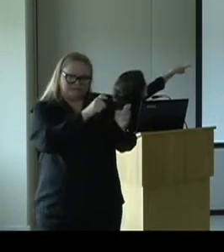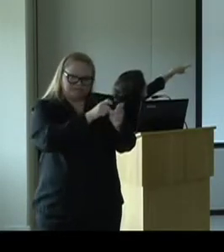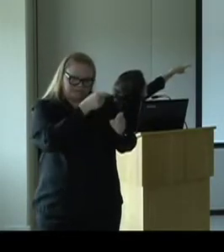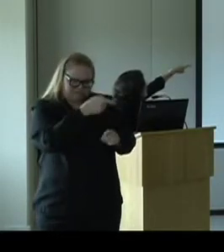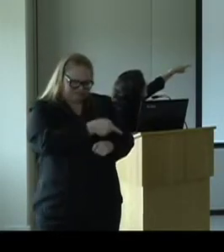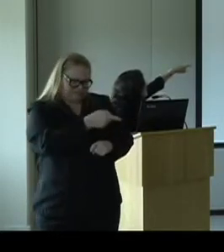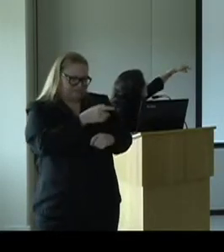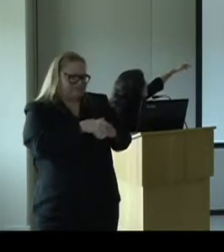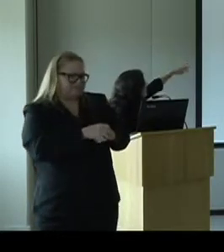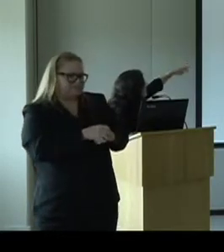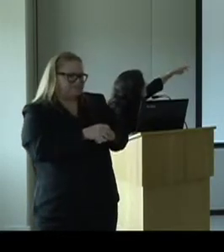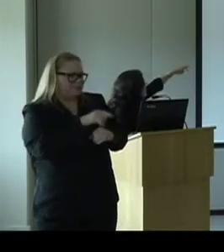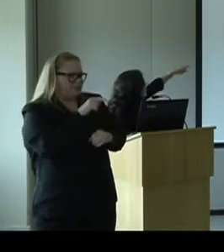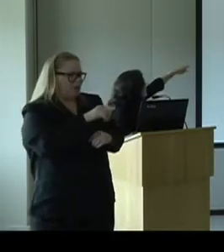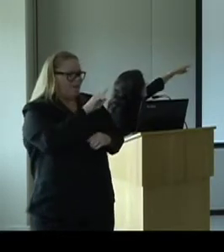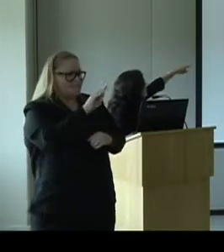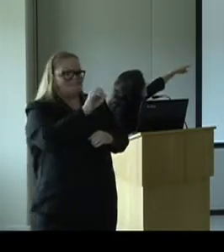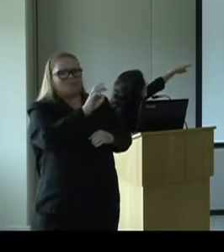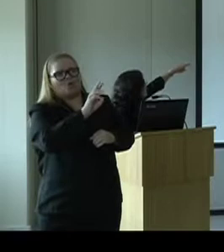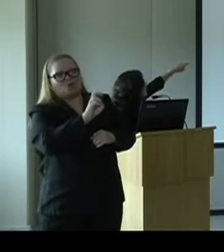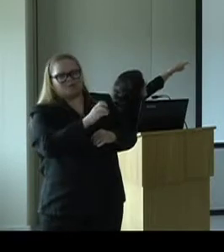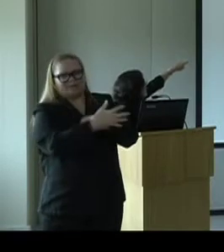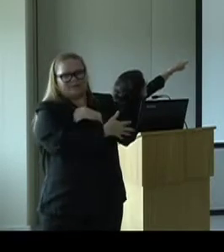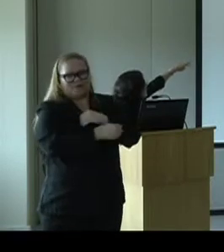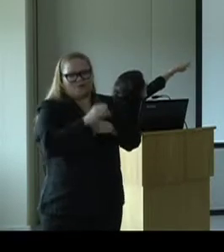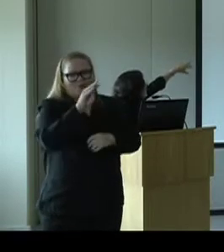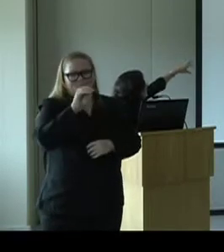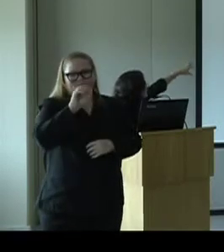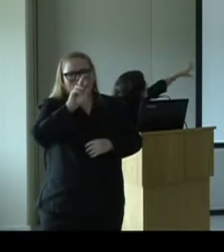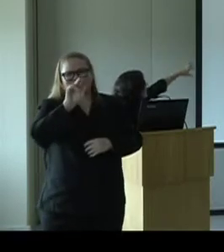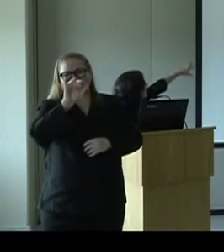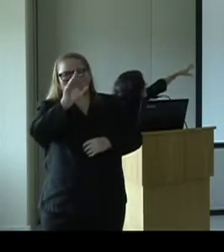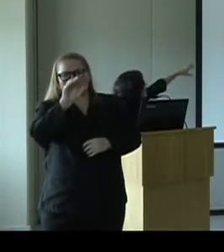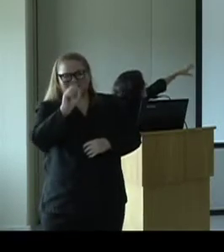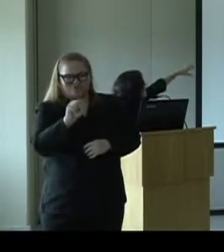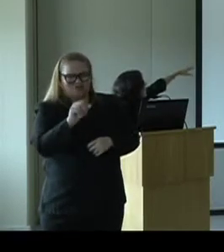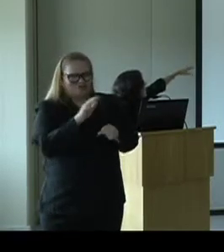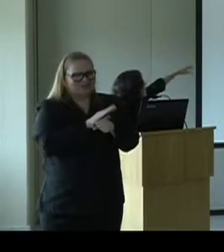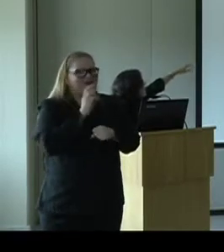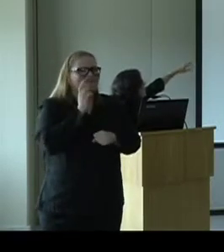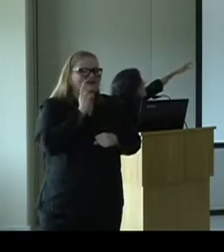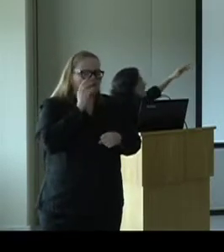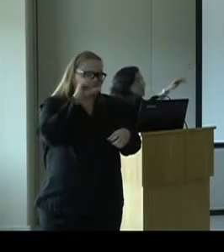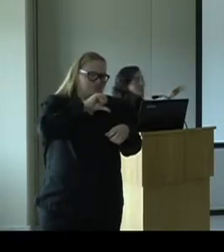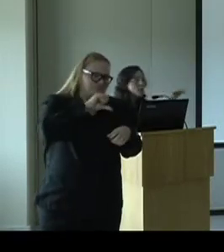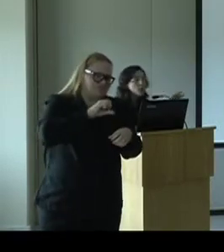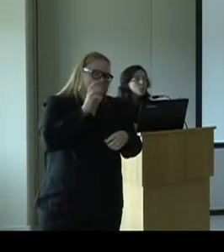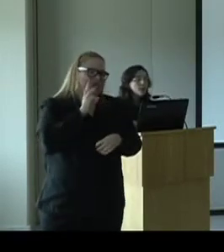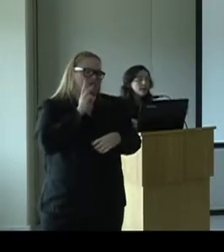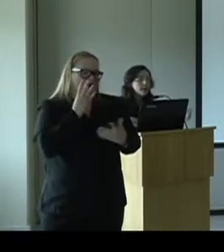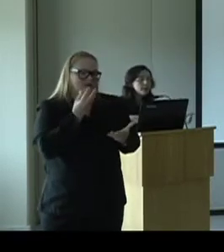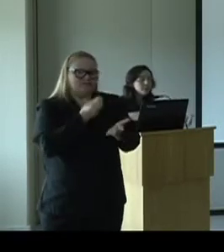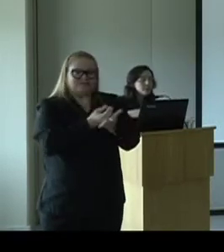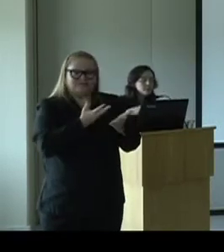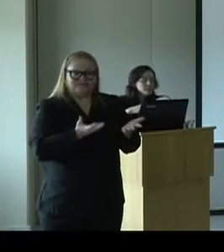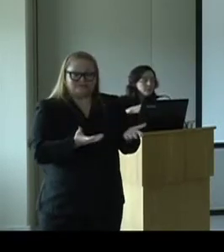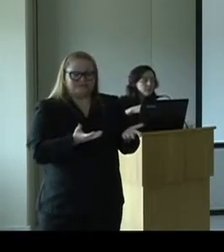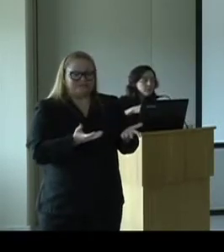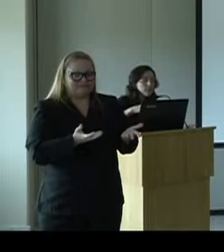es un bowl que me robó Mauricio, que lo llenaba de agua, y entonces él compró una